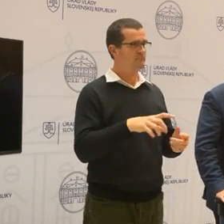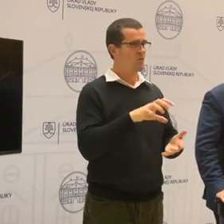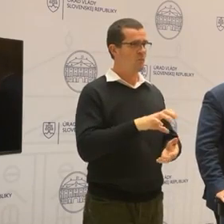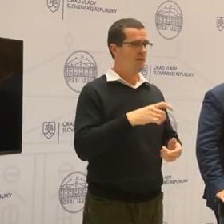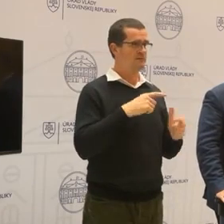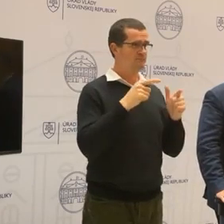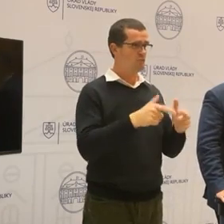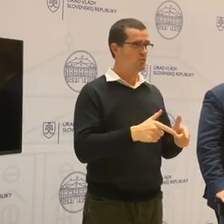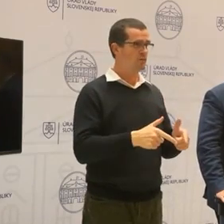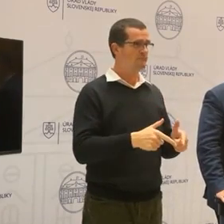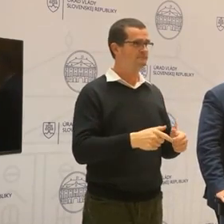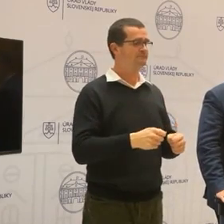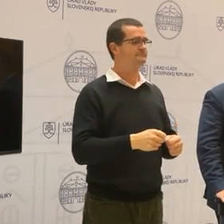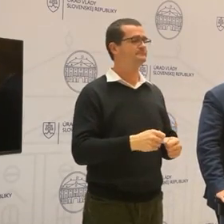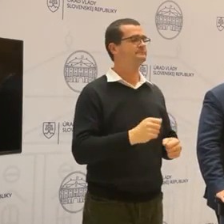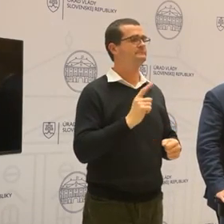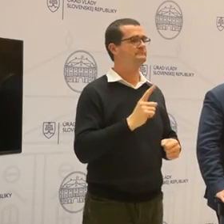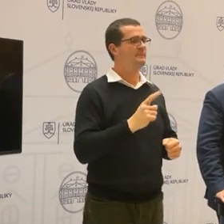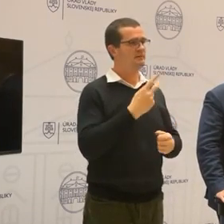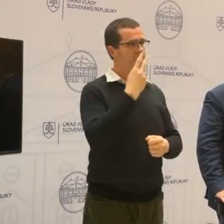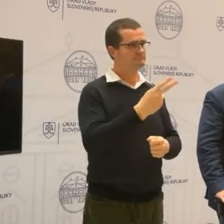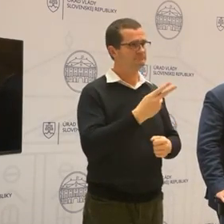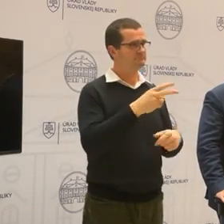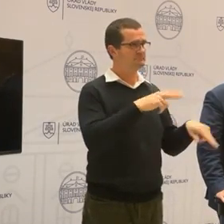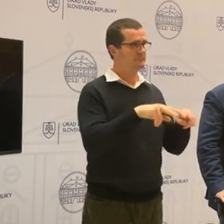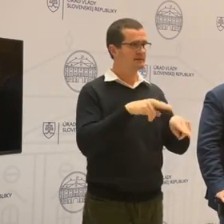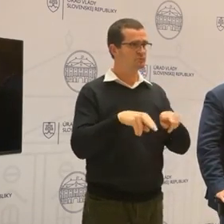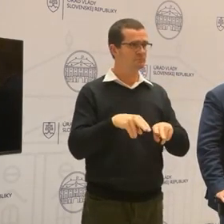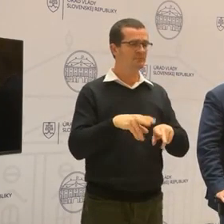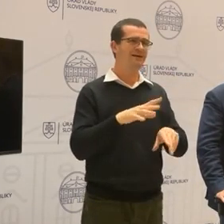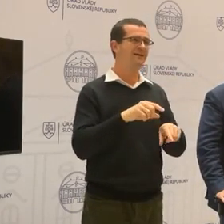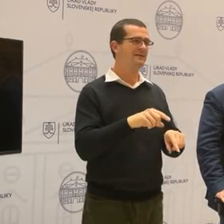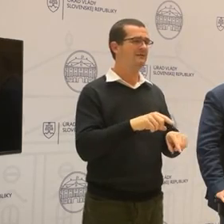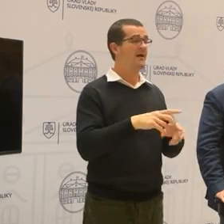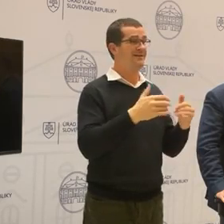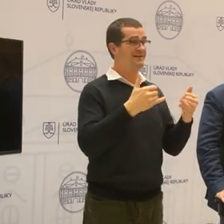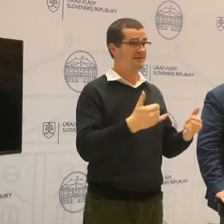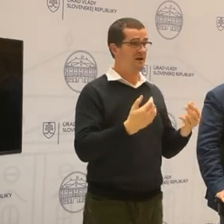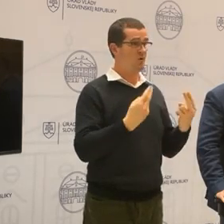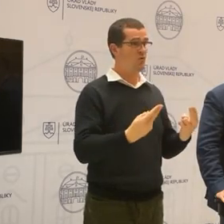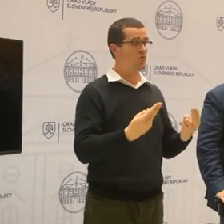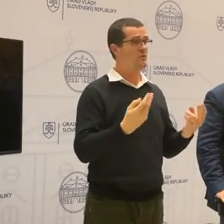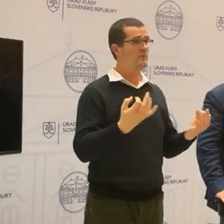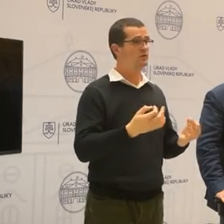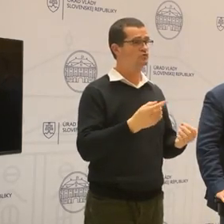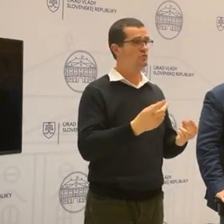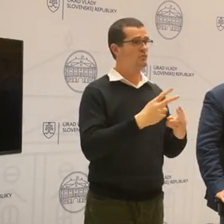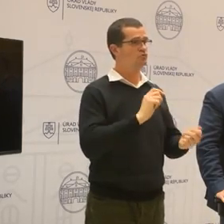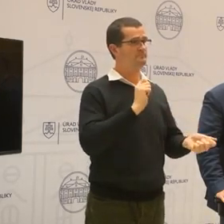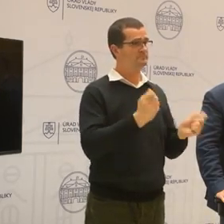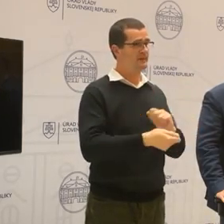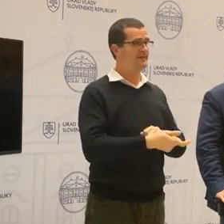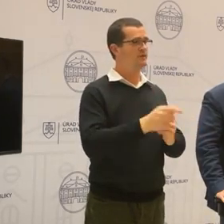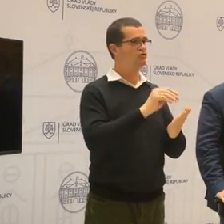oblasti podporovať, ale vnímam prieskumy, ani nie tak ich aktuálne hodnoty, pretože tie sa môžu meniť a